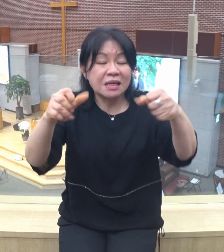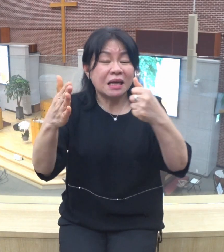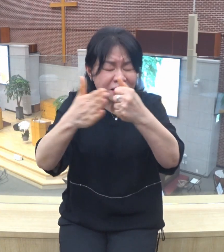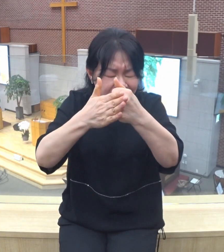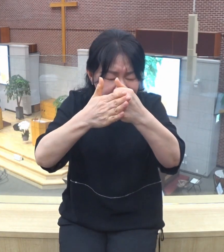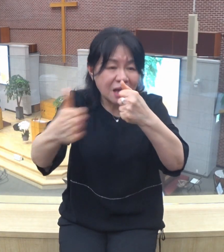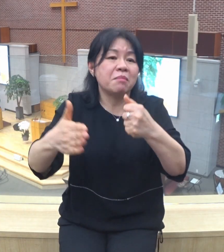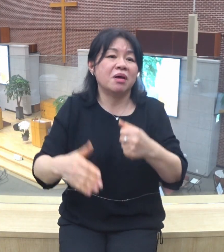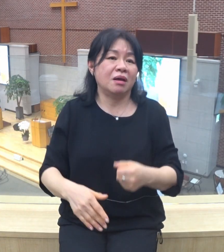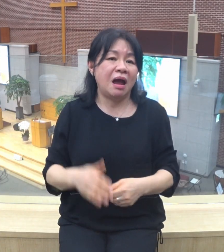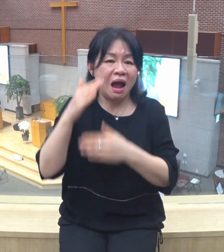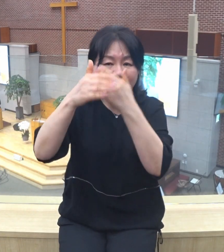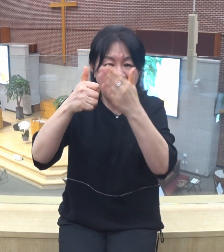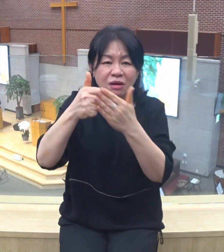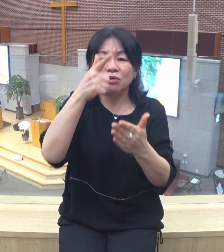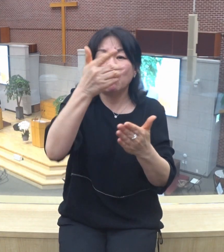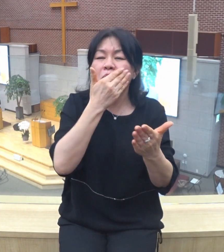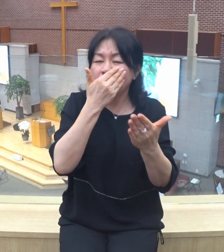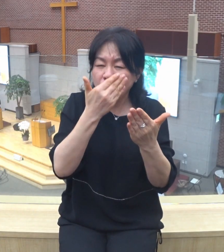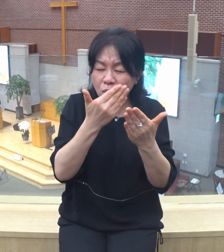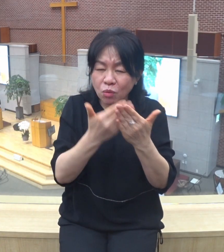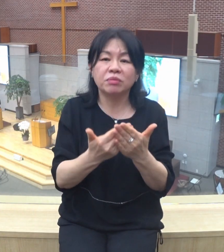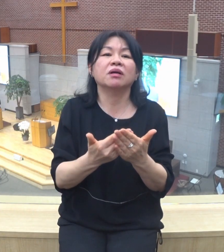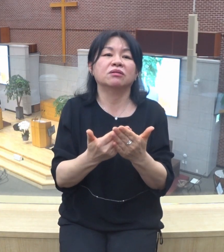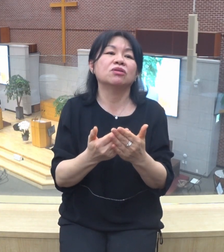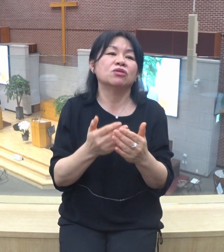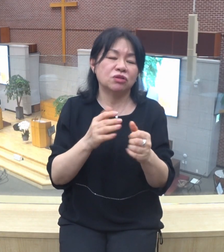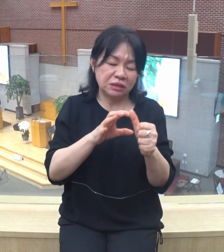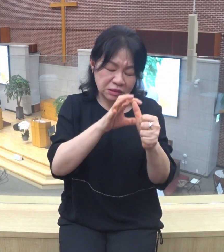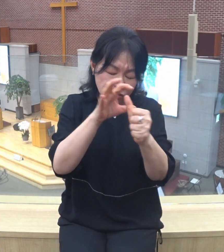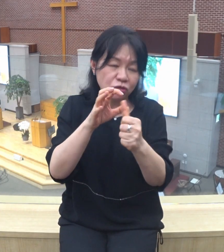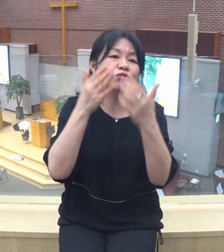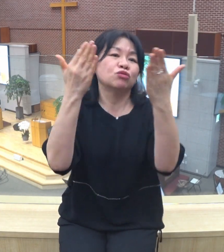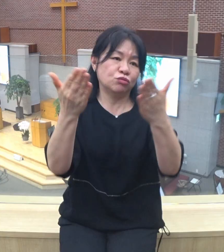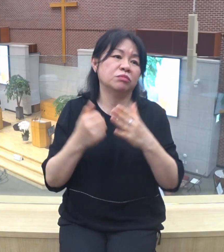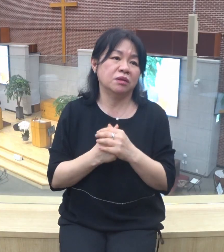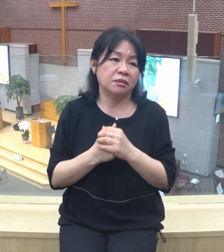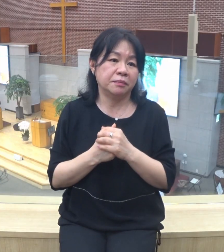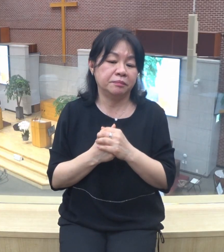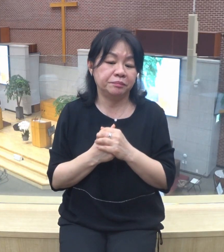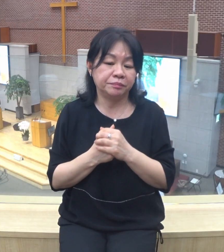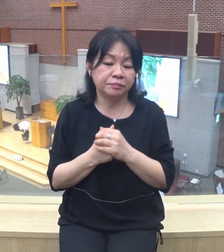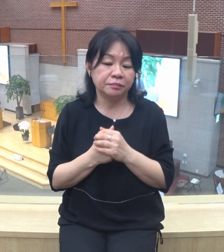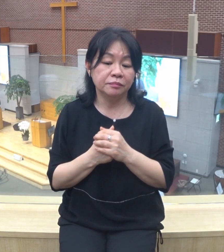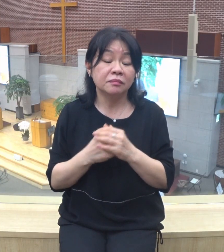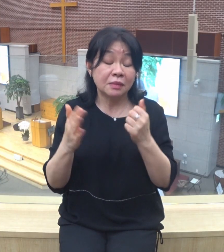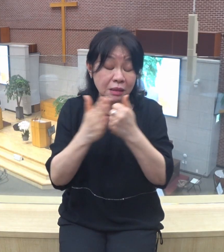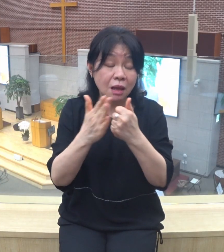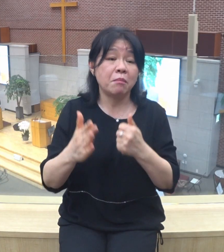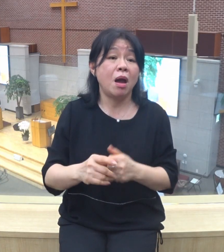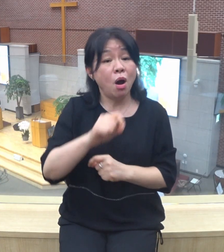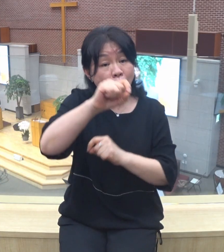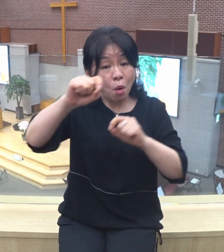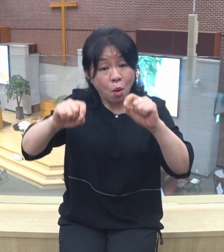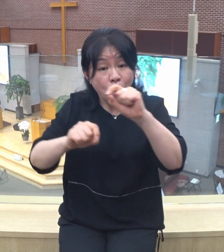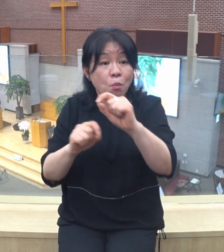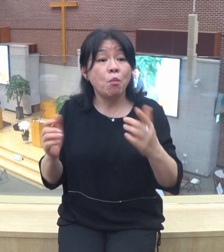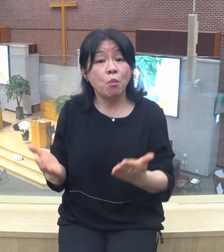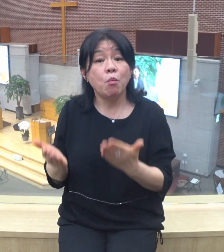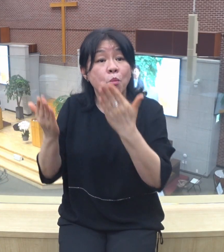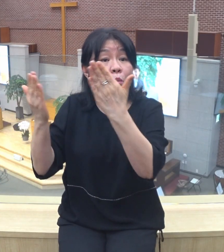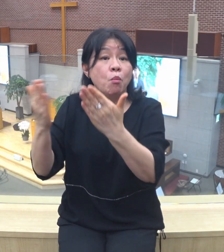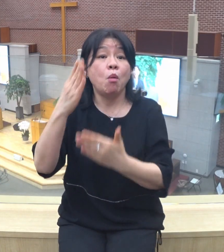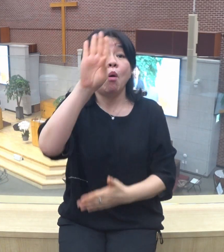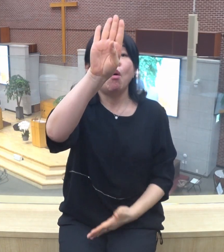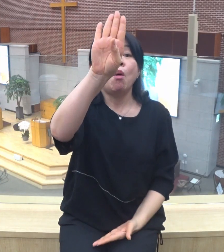우리는 보배롭고 존귀합니다. 자, 그러면 우리를 이렇게 사랑하신 하나님께 보답하는 것이 어떠한